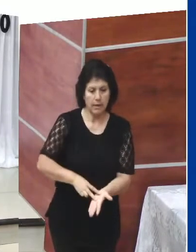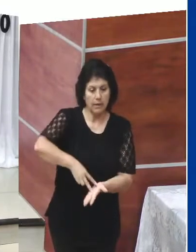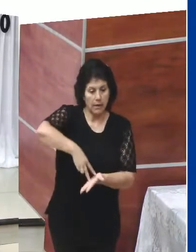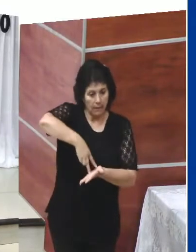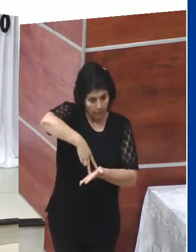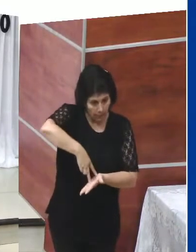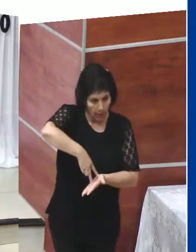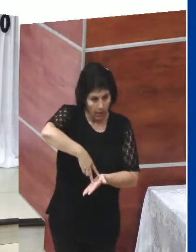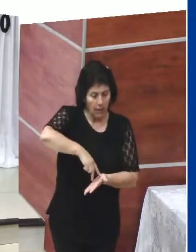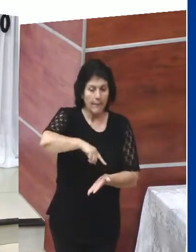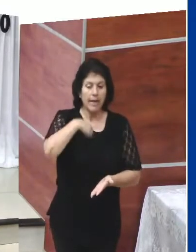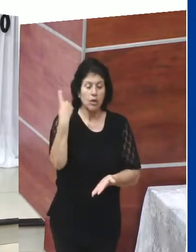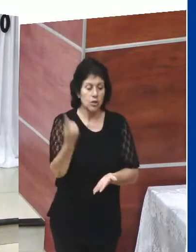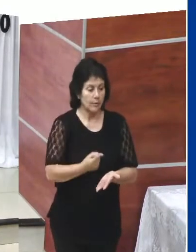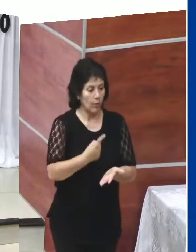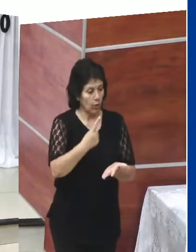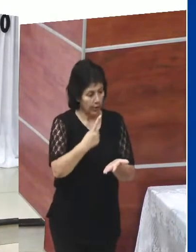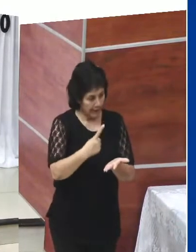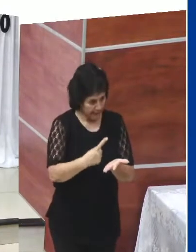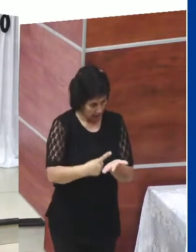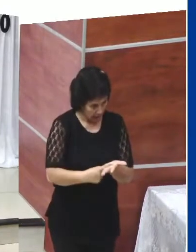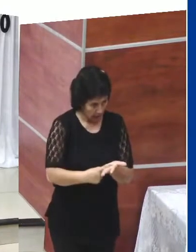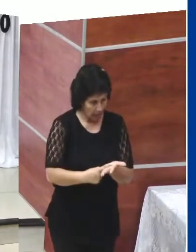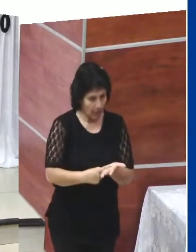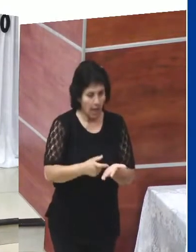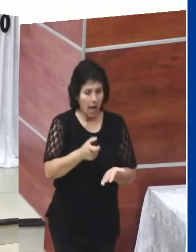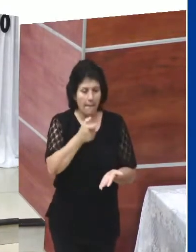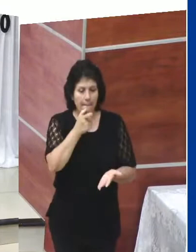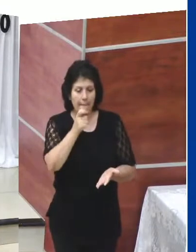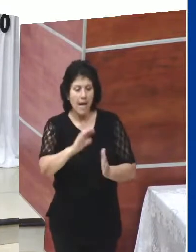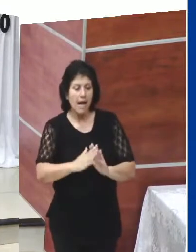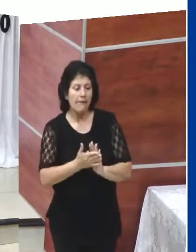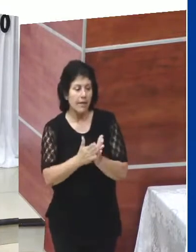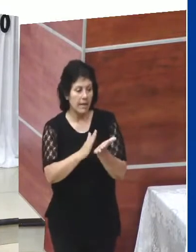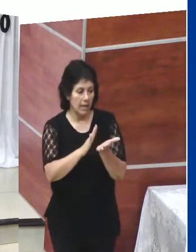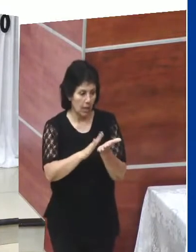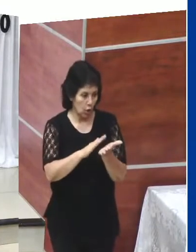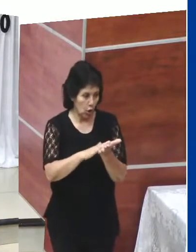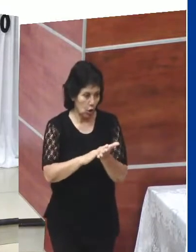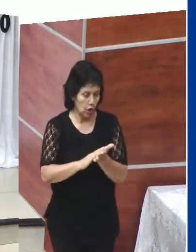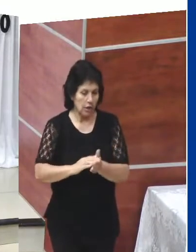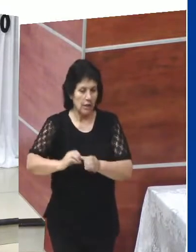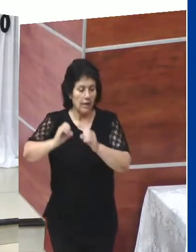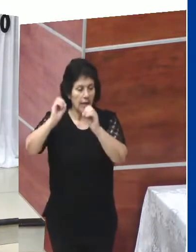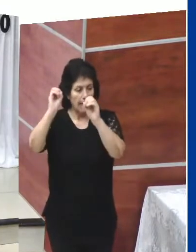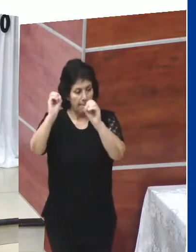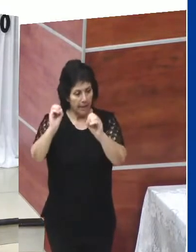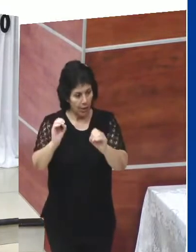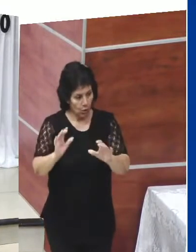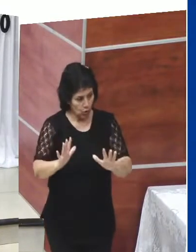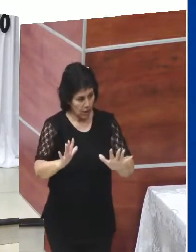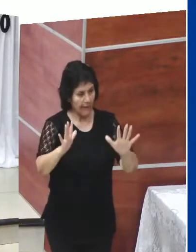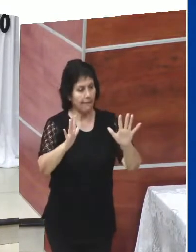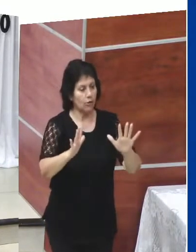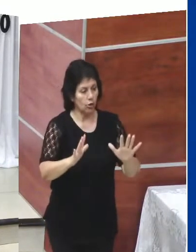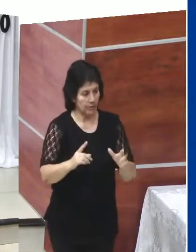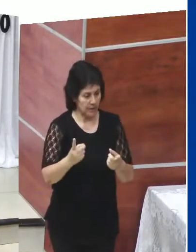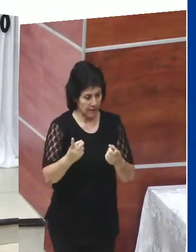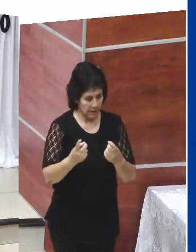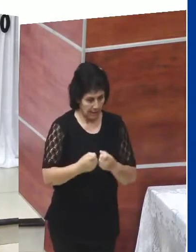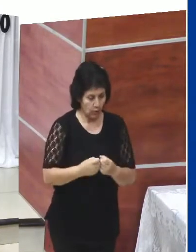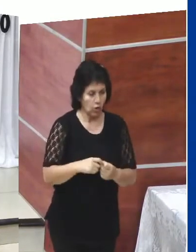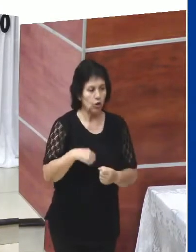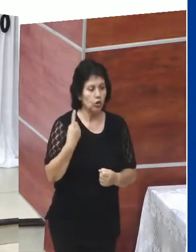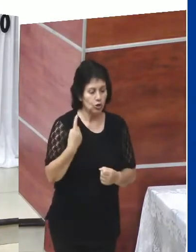decisión y decirle: Dios, que sea tu palabra, que sea tu Espíritu Santo, pero necesito ese cambio. Necesito